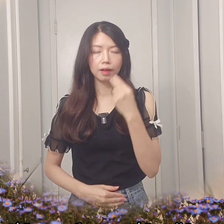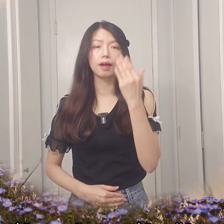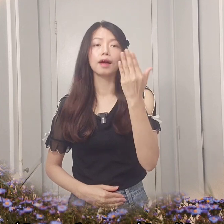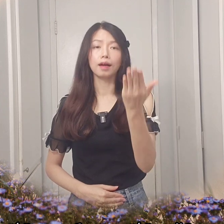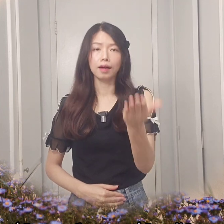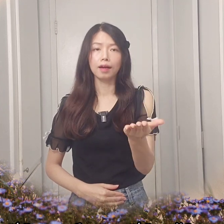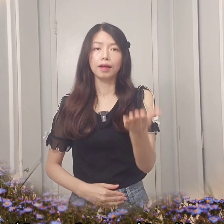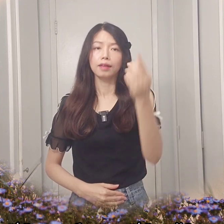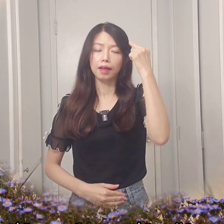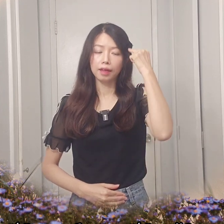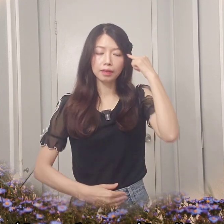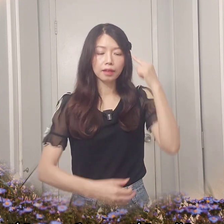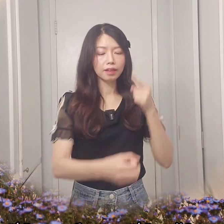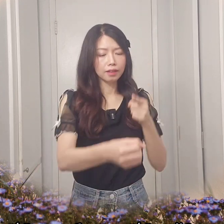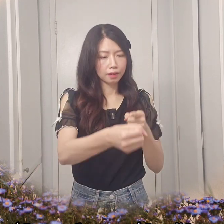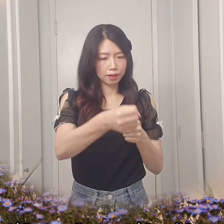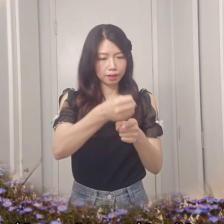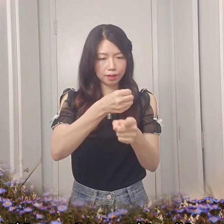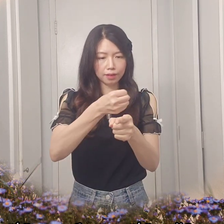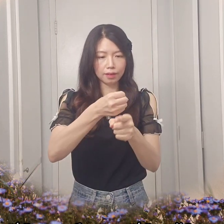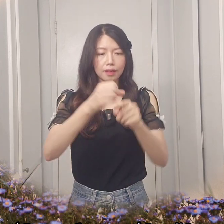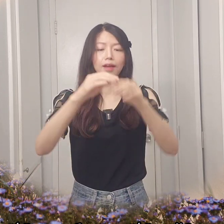목숨과 내 뜻